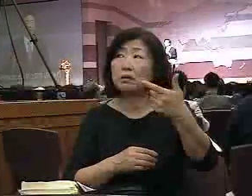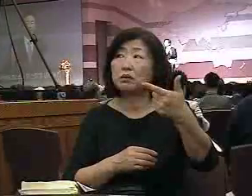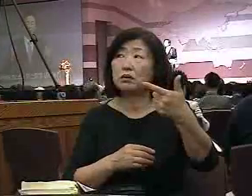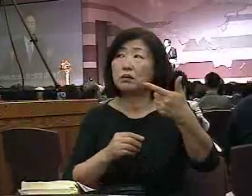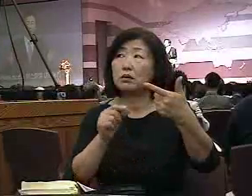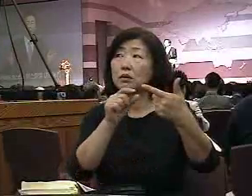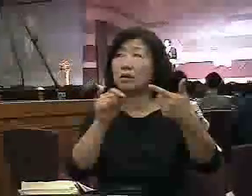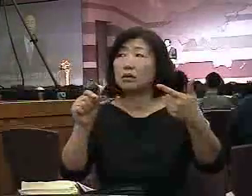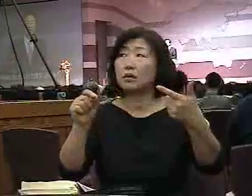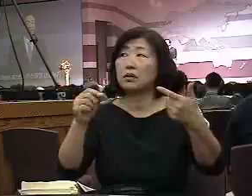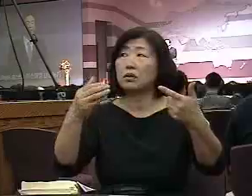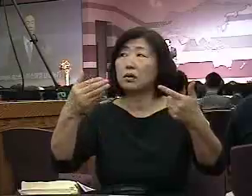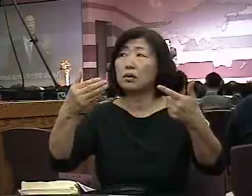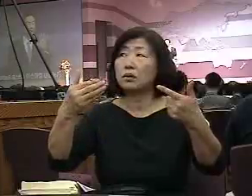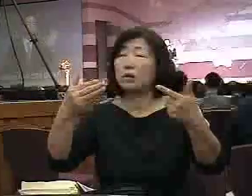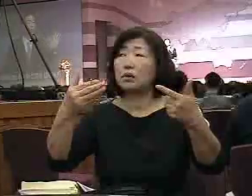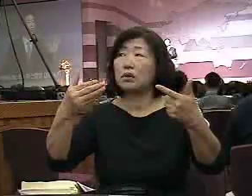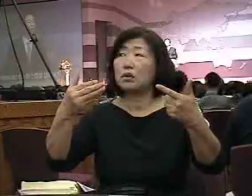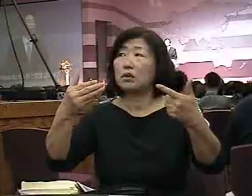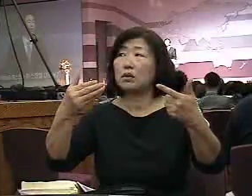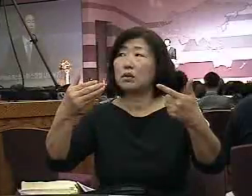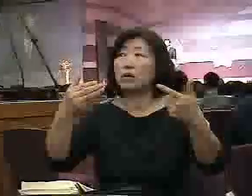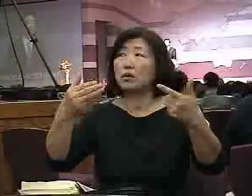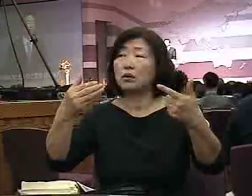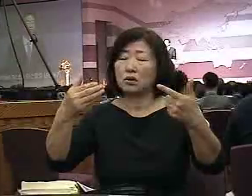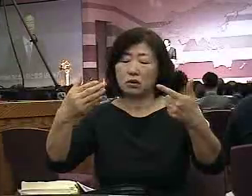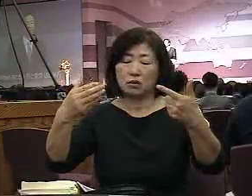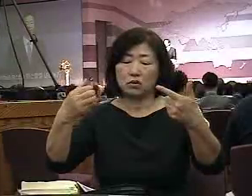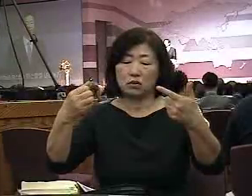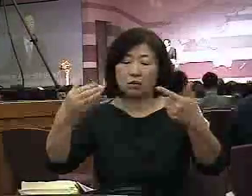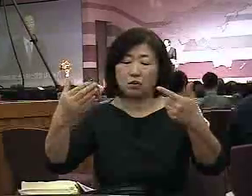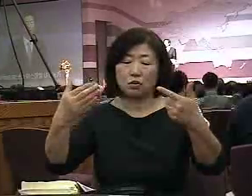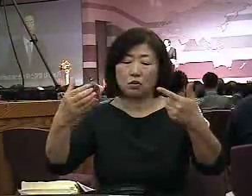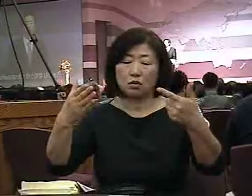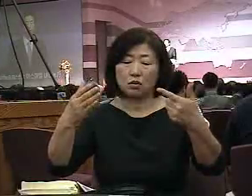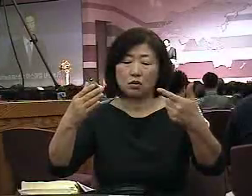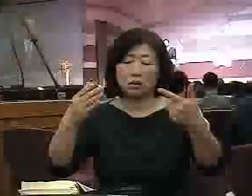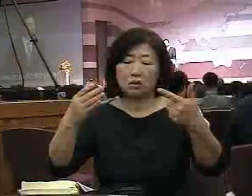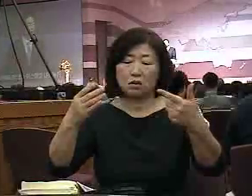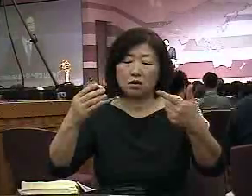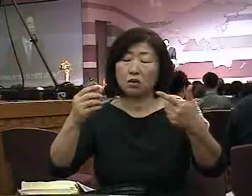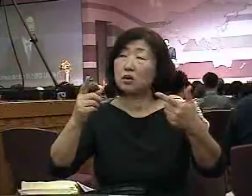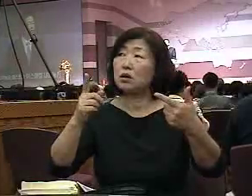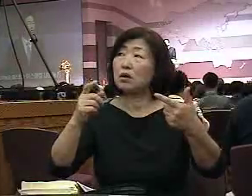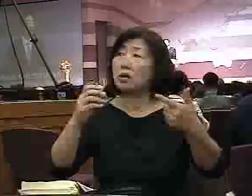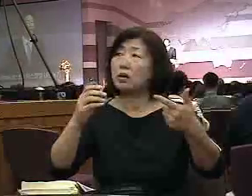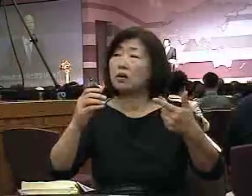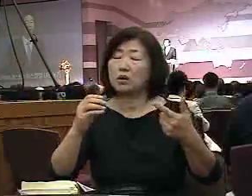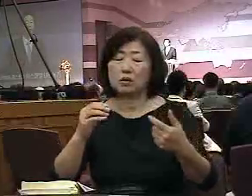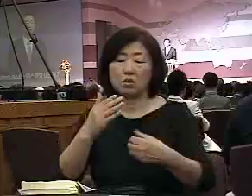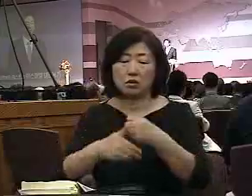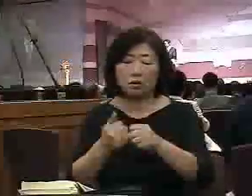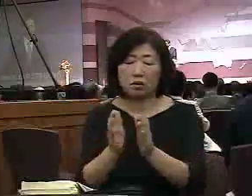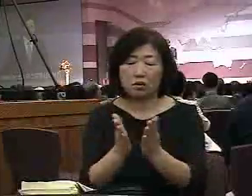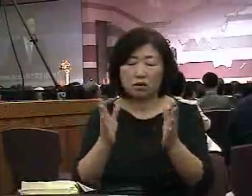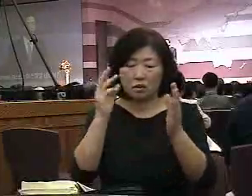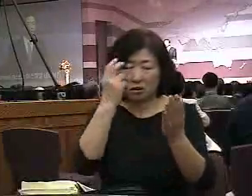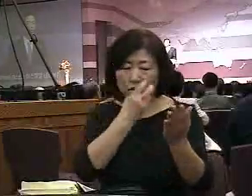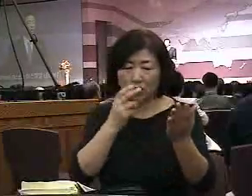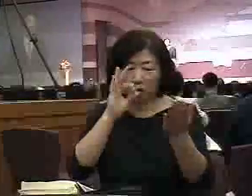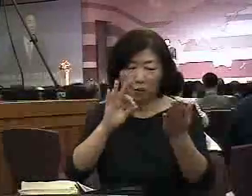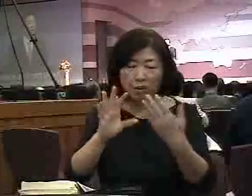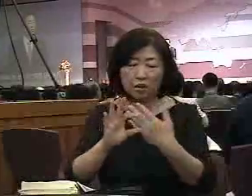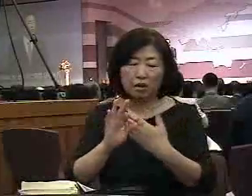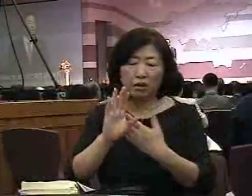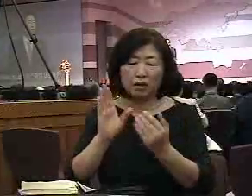무려 13년 동안 하나님이 한 번도 아브라함을 찾아오지 않습니다. 이게 무슨 뜻이 있을까 성경을 살펴보니까 바로